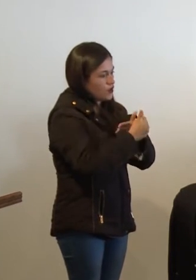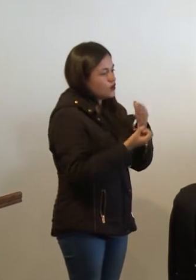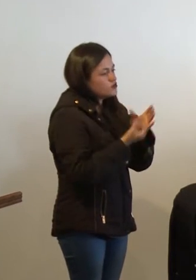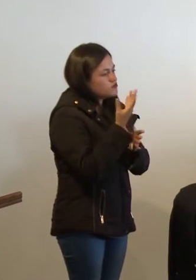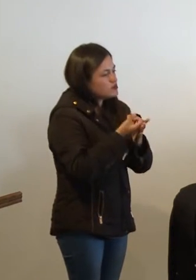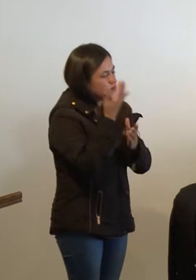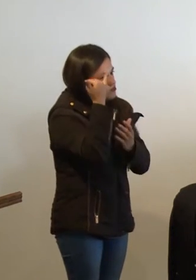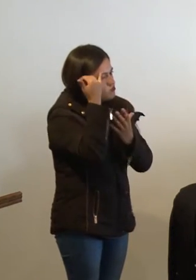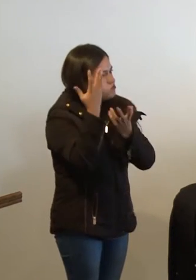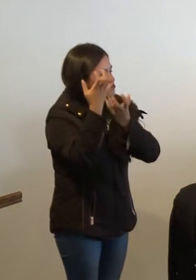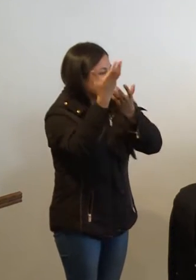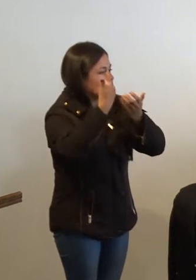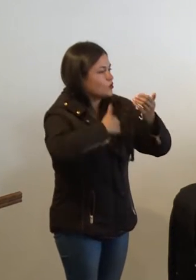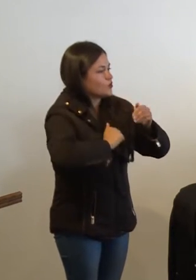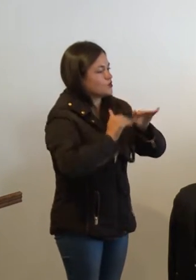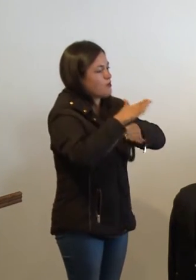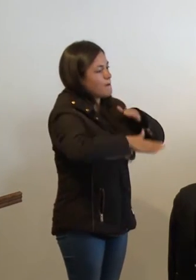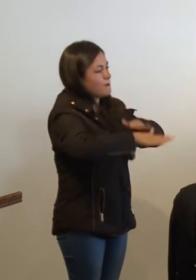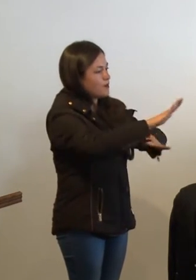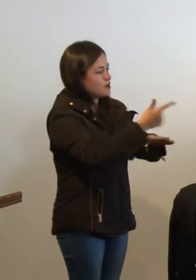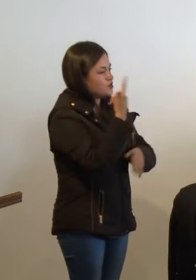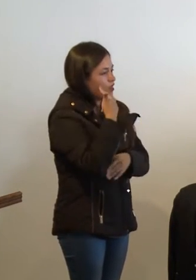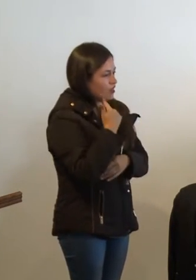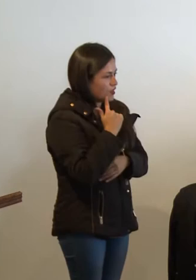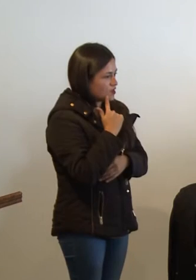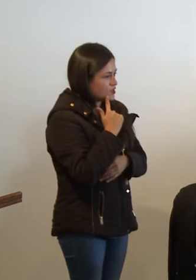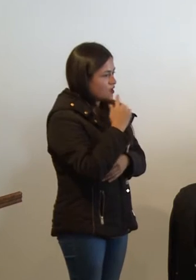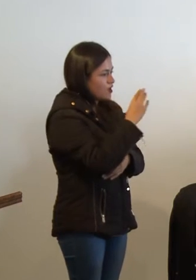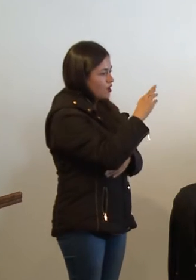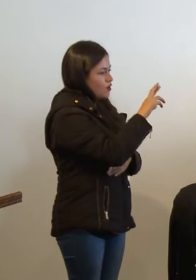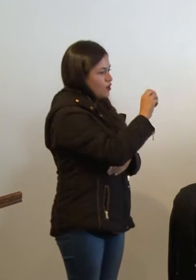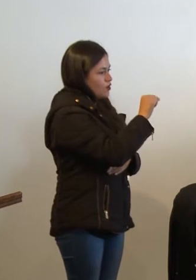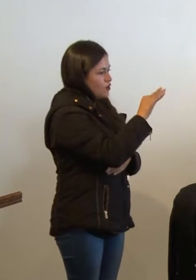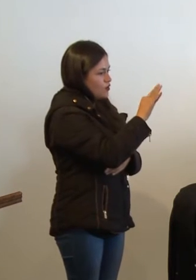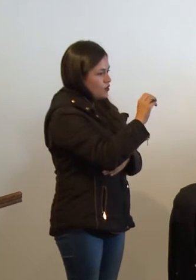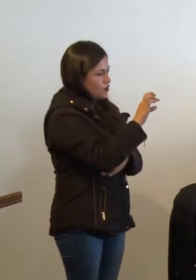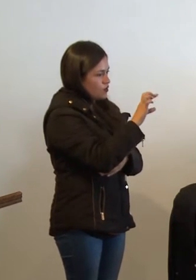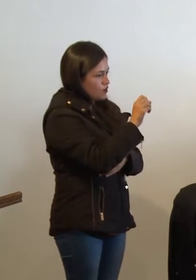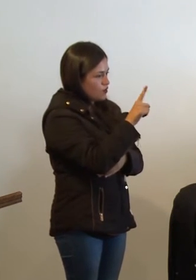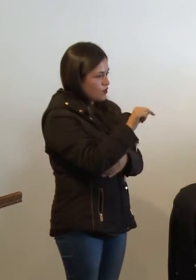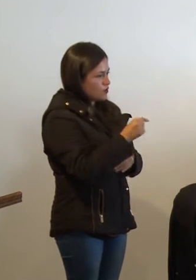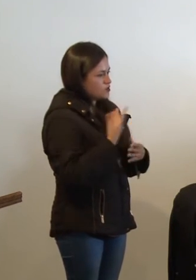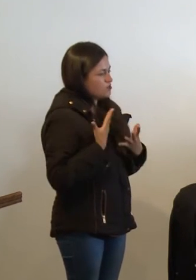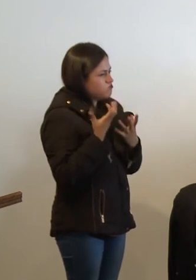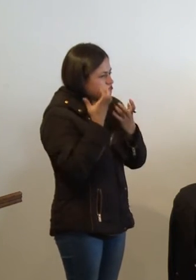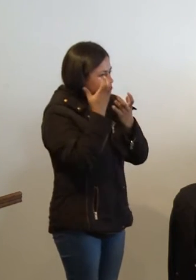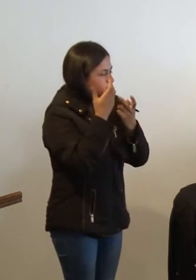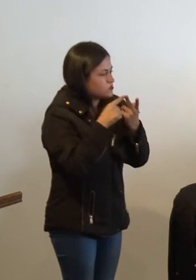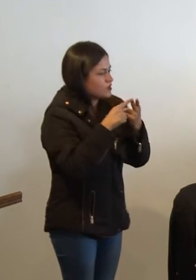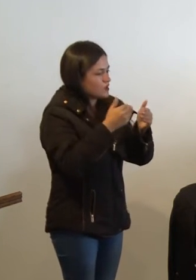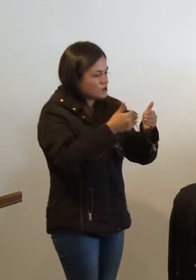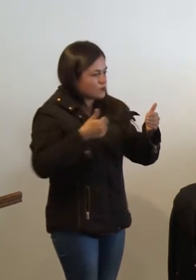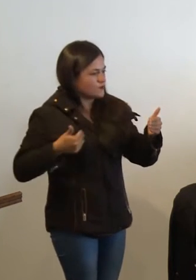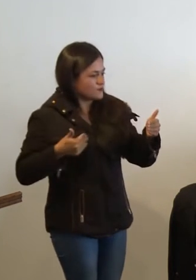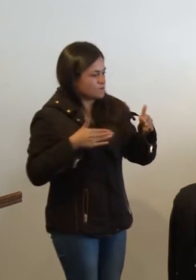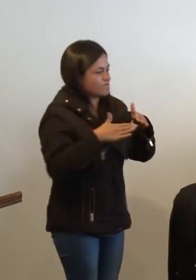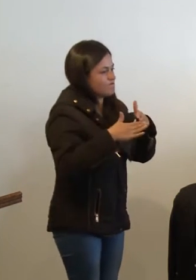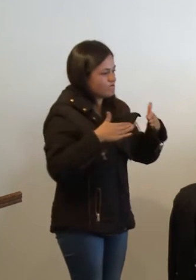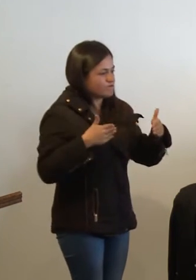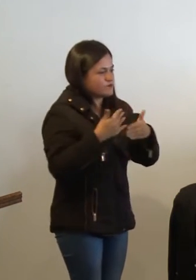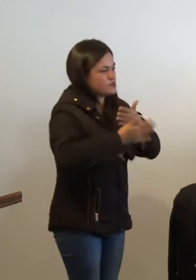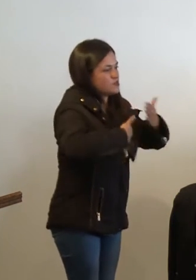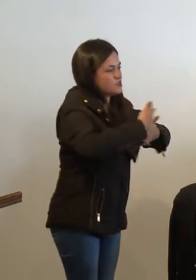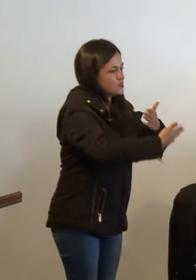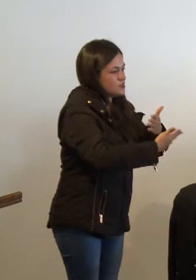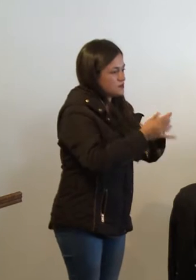los pasos de nuestros días, cronotopos de agonías y partos, avances y reversas, y